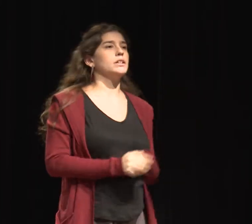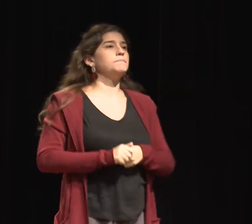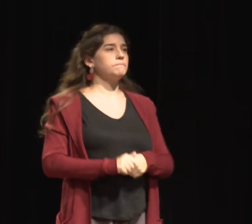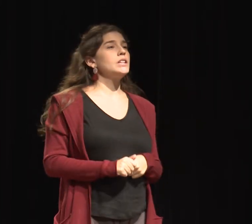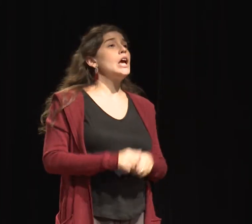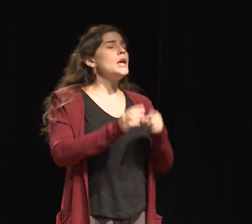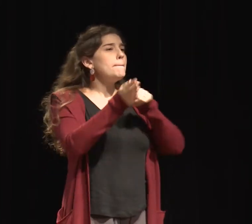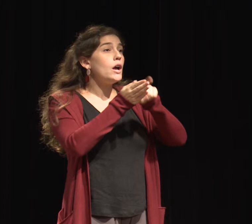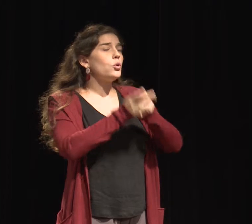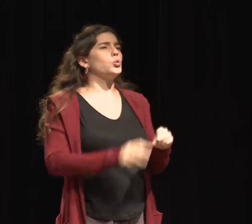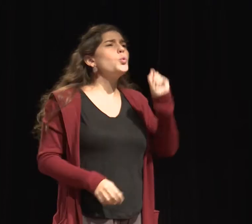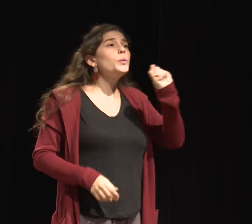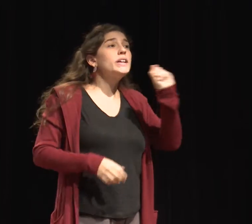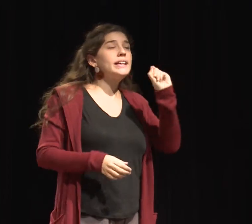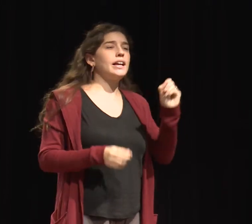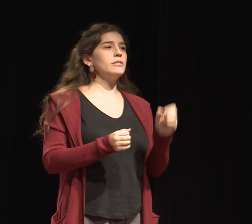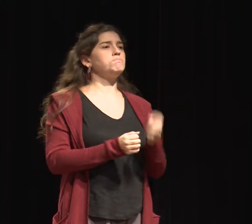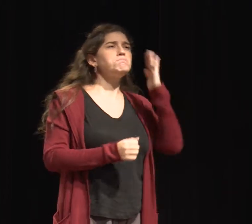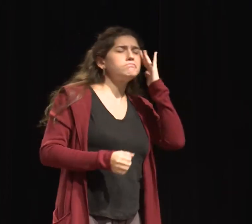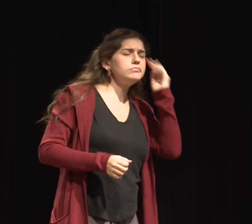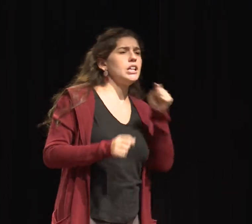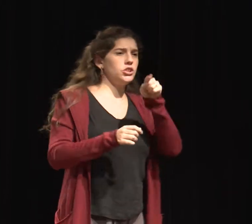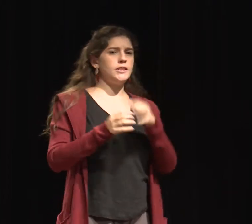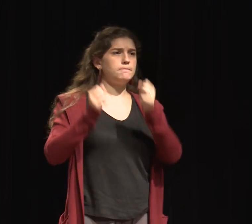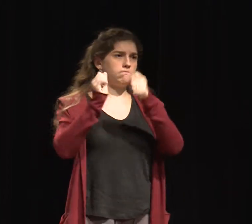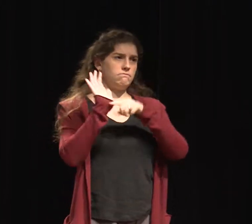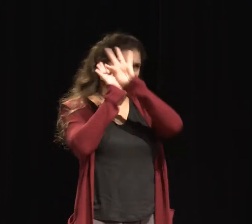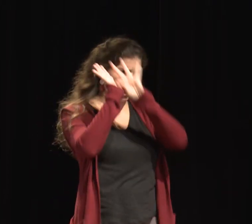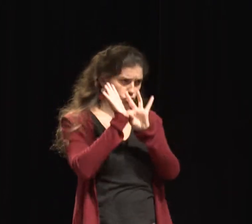E eu via textos, né, mostrava textos em Libras na área acadêmica.